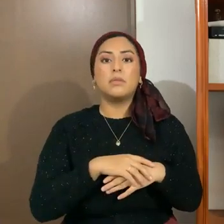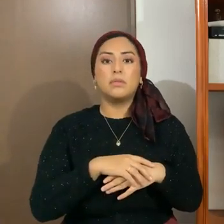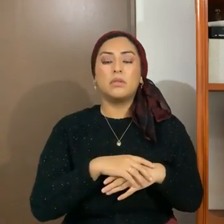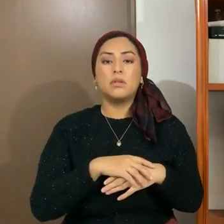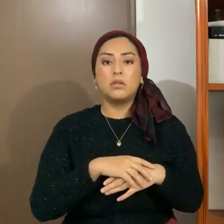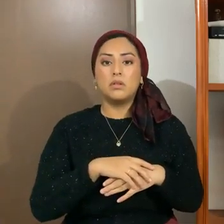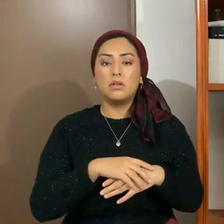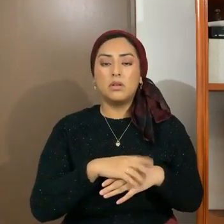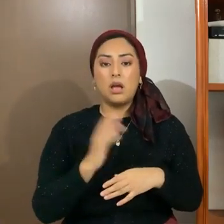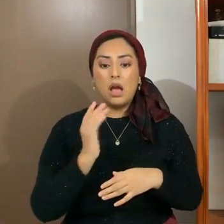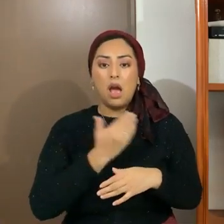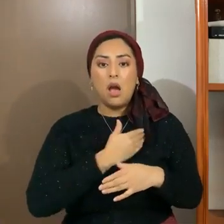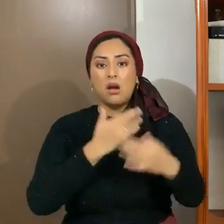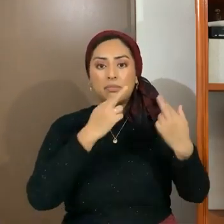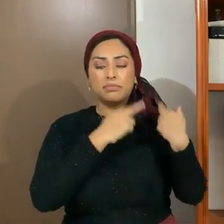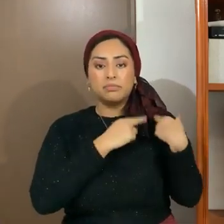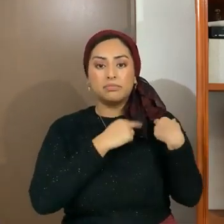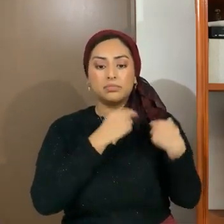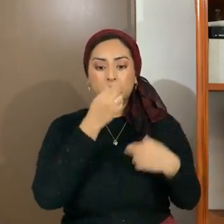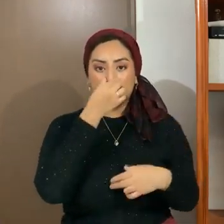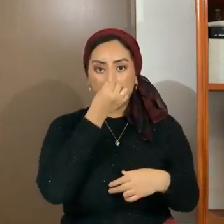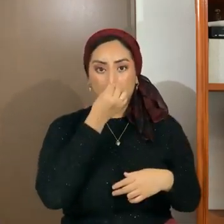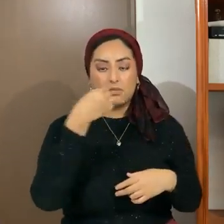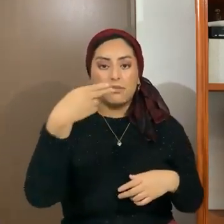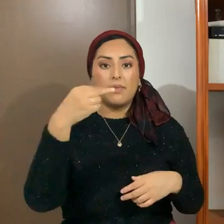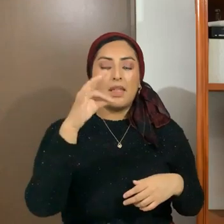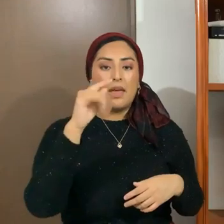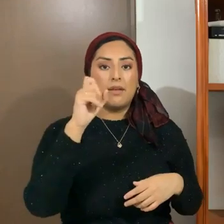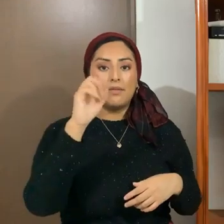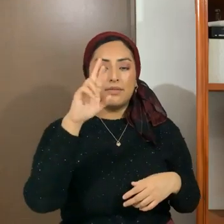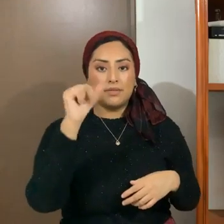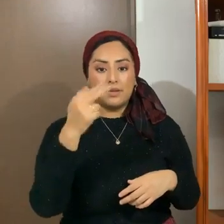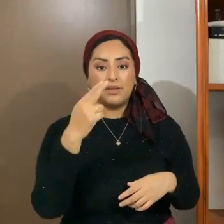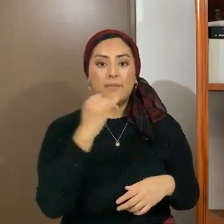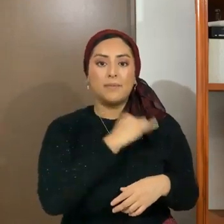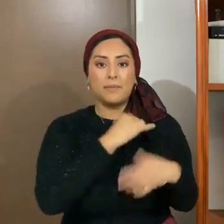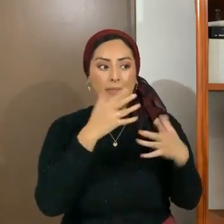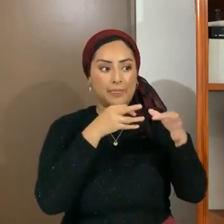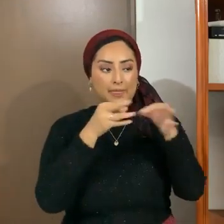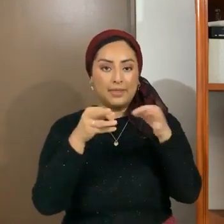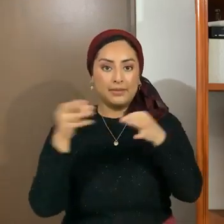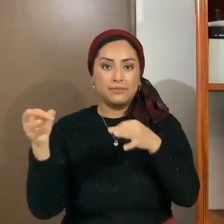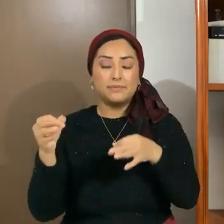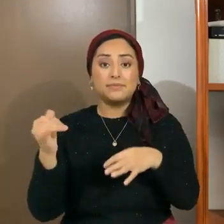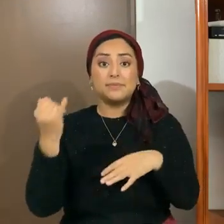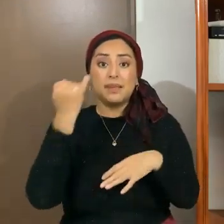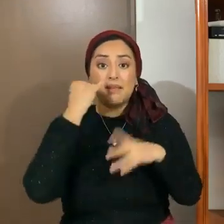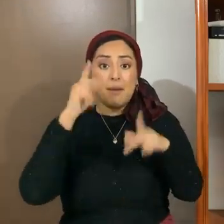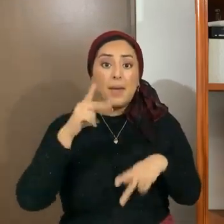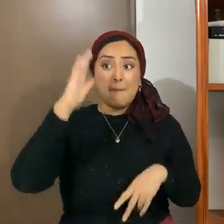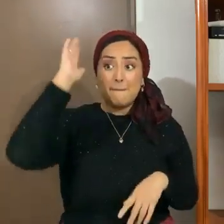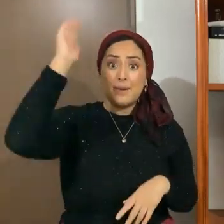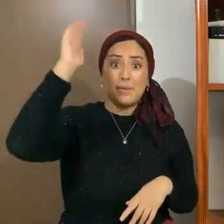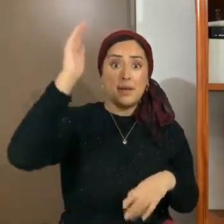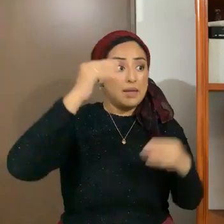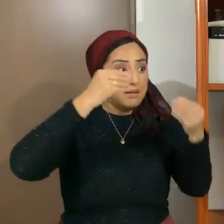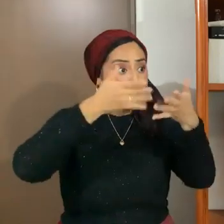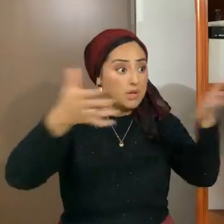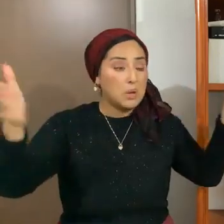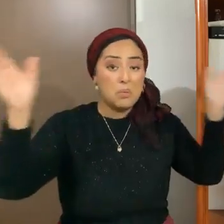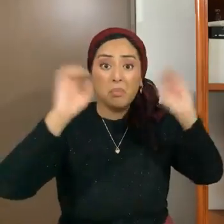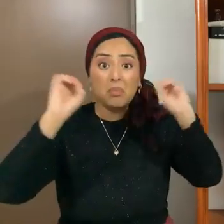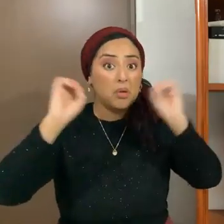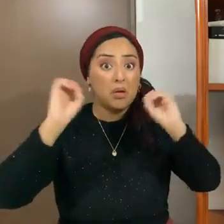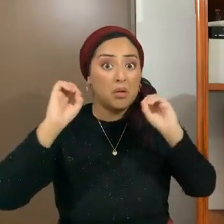de la atalaya, lo pueden repasar en esta Haftará que nos dio nuestro amado Nabí, véanla. Si una atalaya no atalaya, entonces el